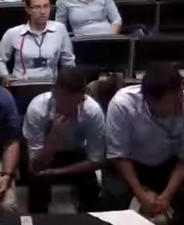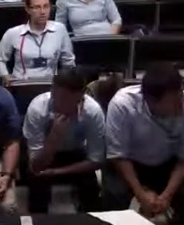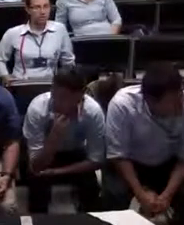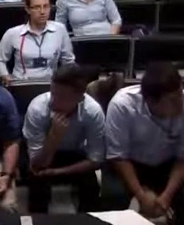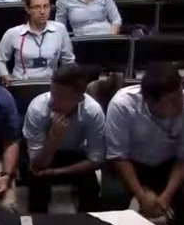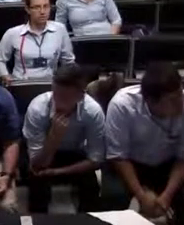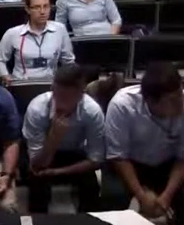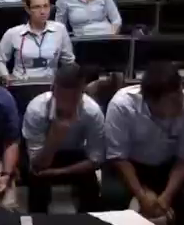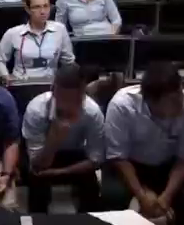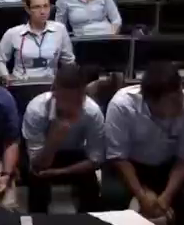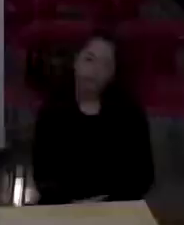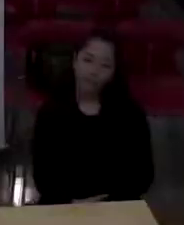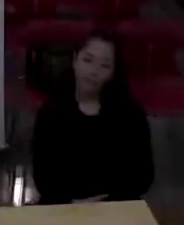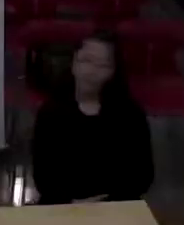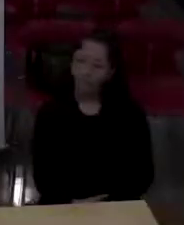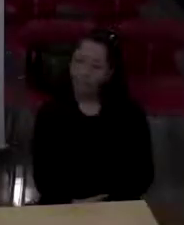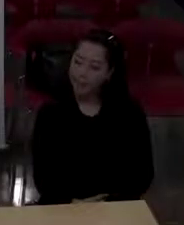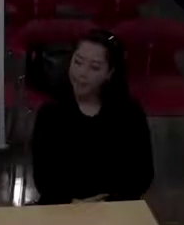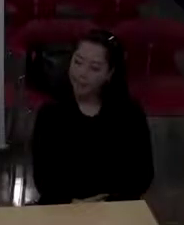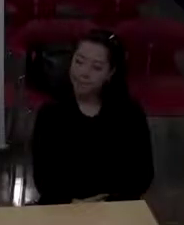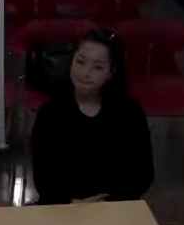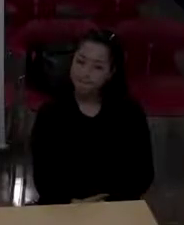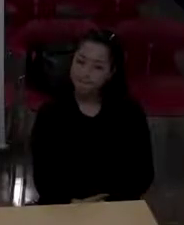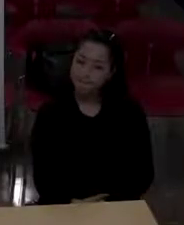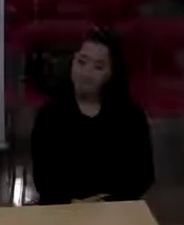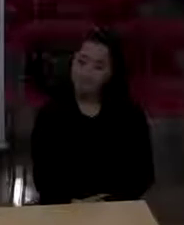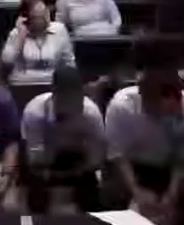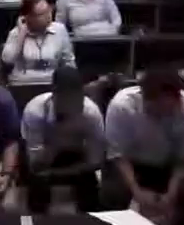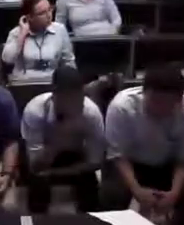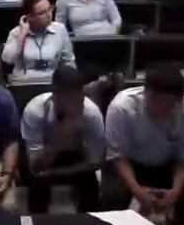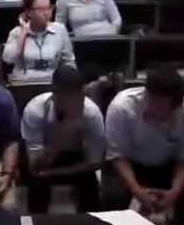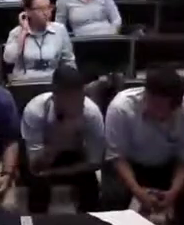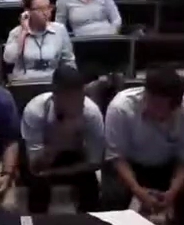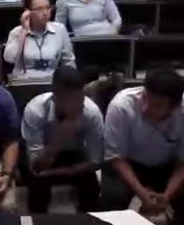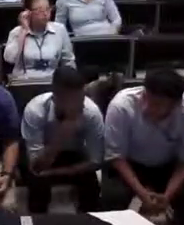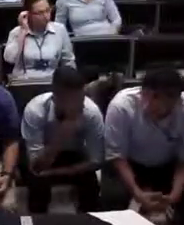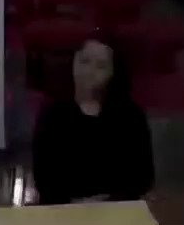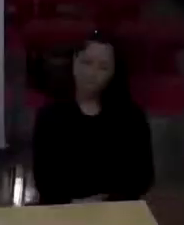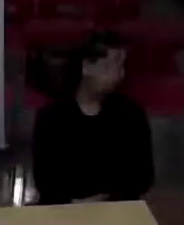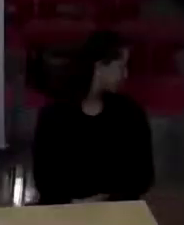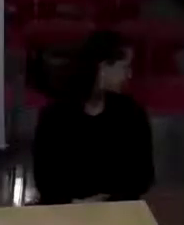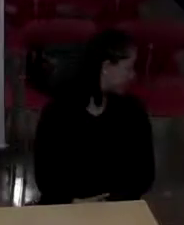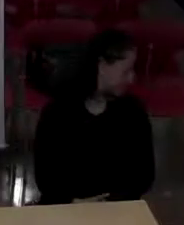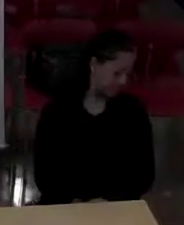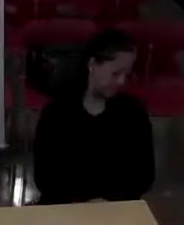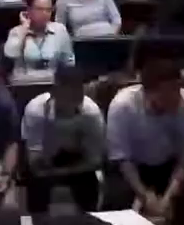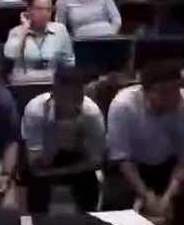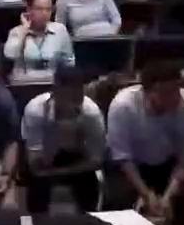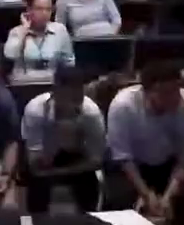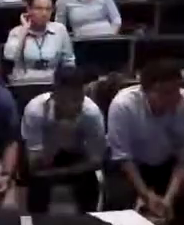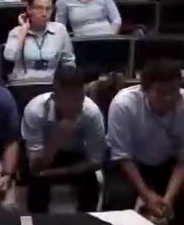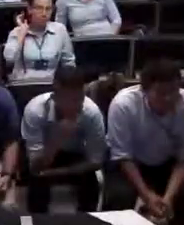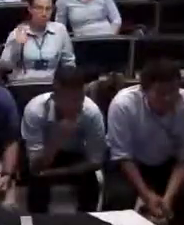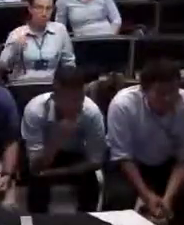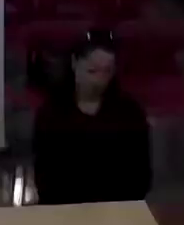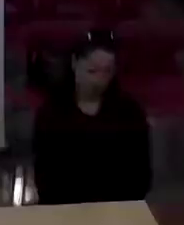CISM. SM. Sí, CISM. Sí. TEC de